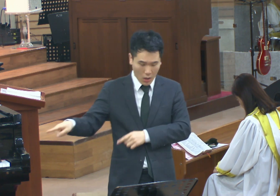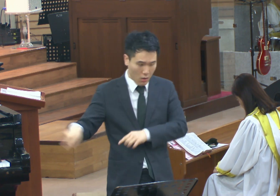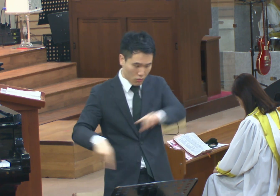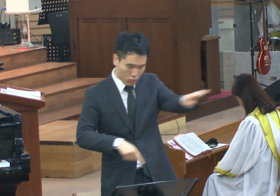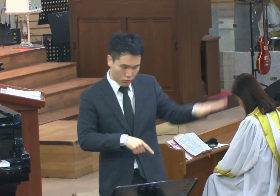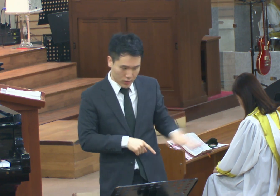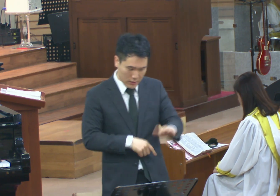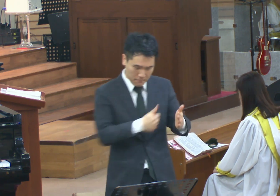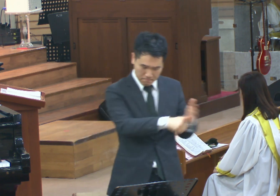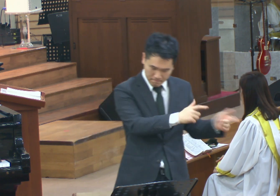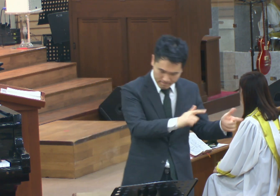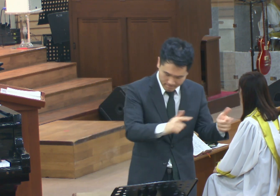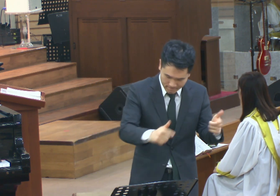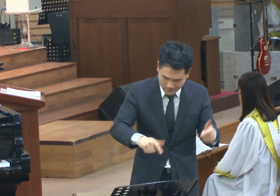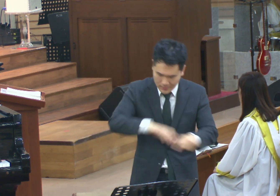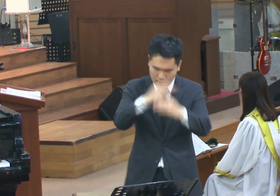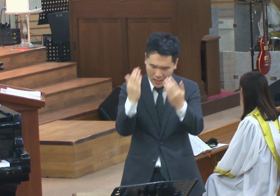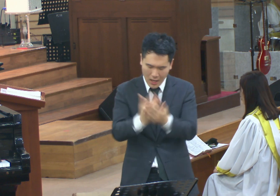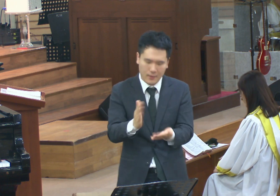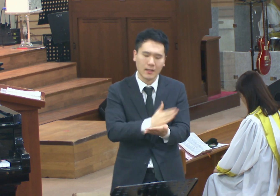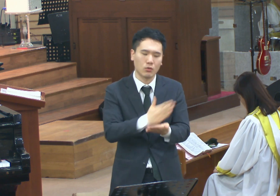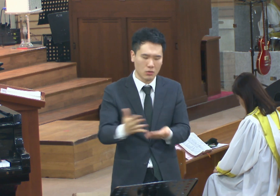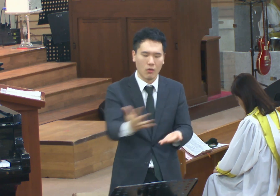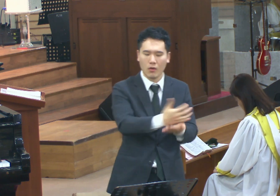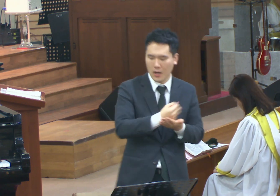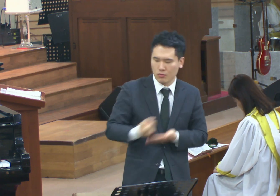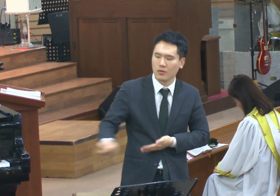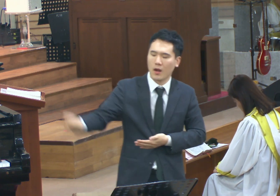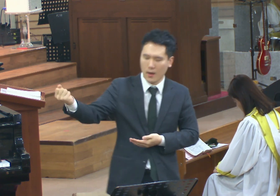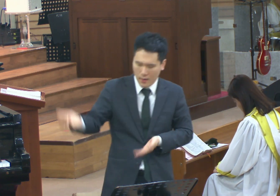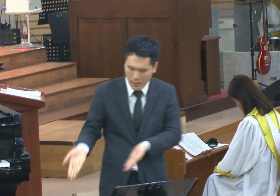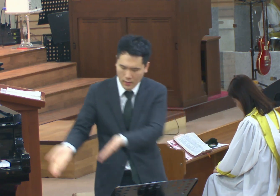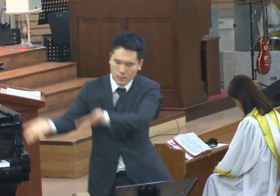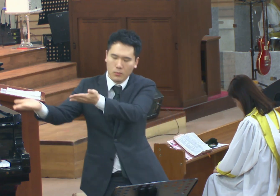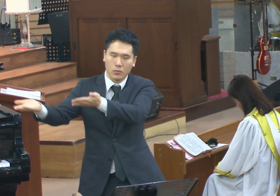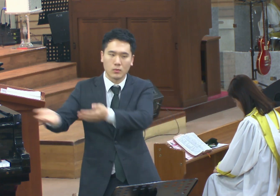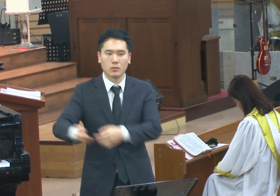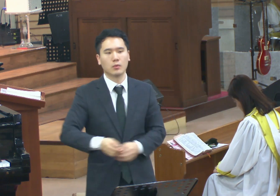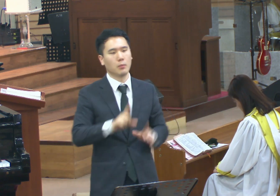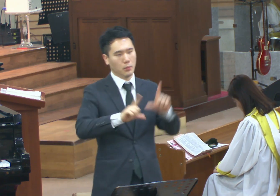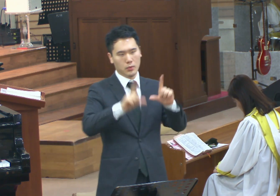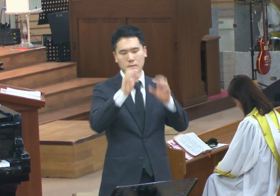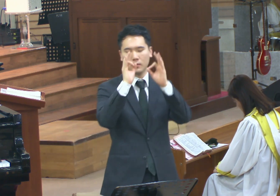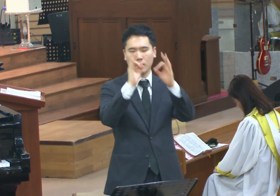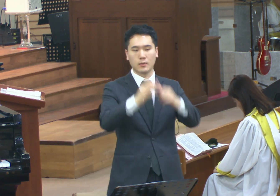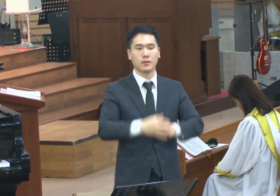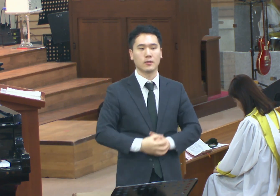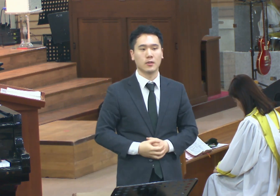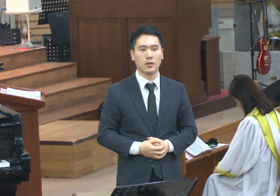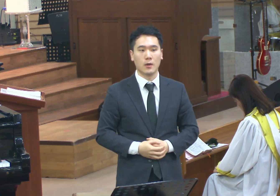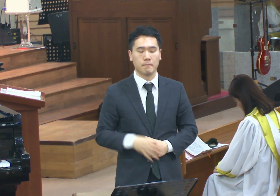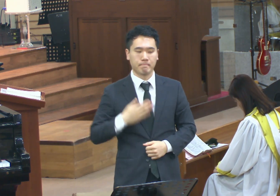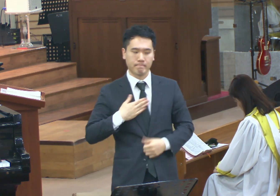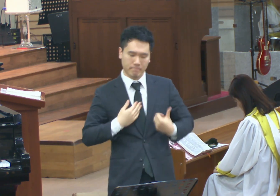지금 군인 간 아들 얘기 들어보니까 일병 월급이 30만 원이 넘는데요. 30만